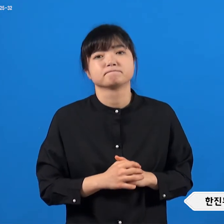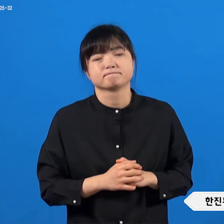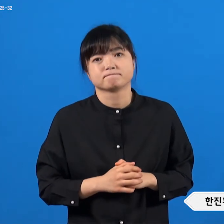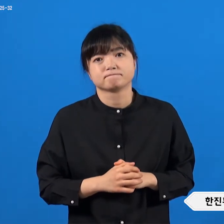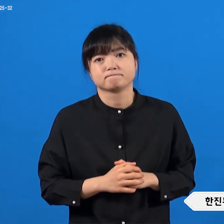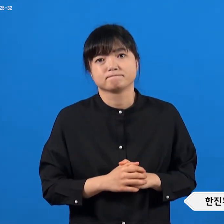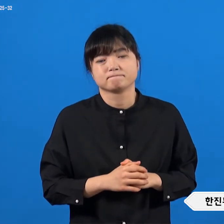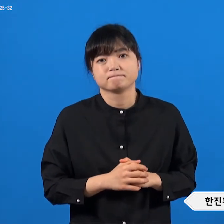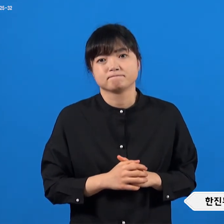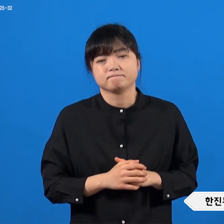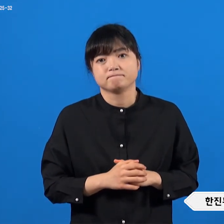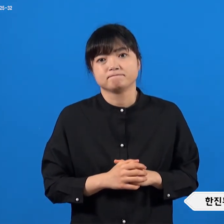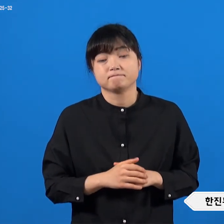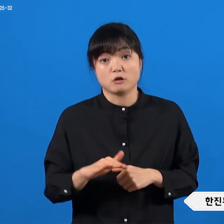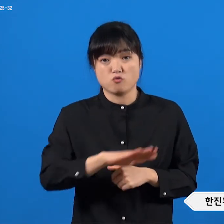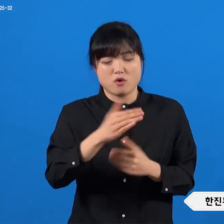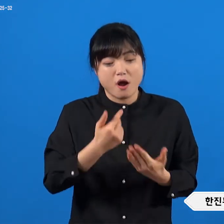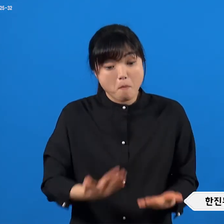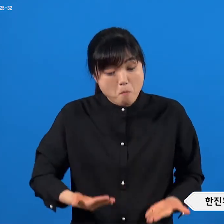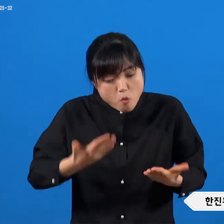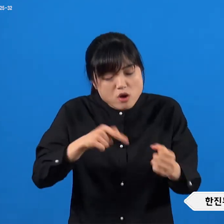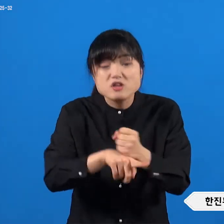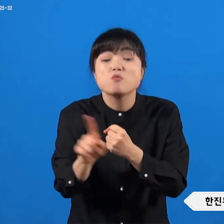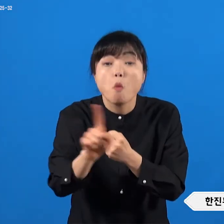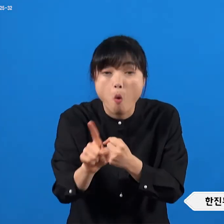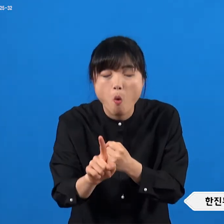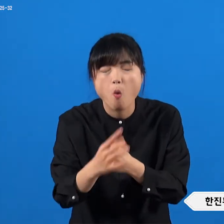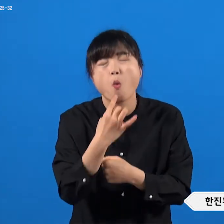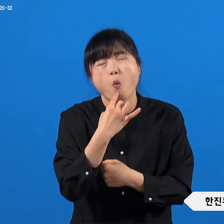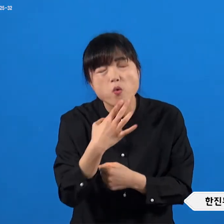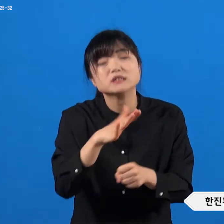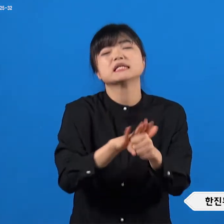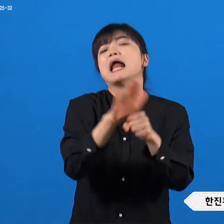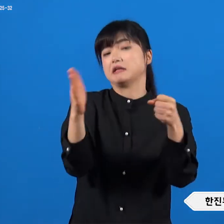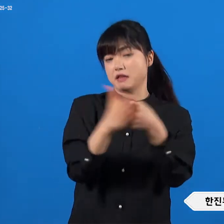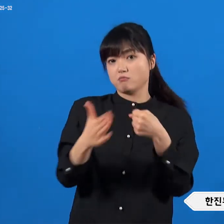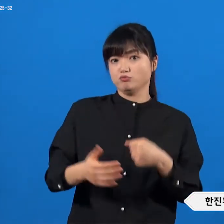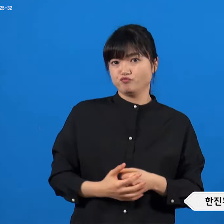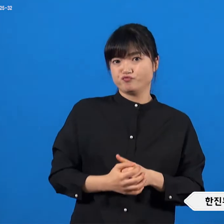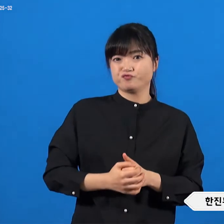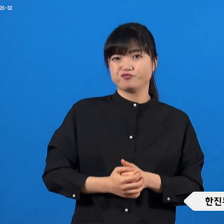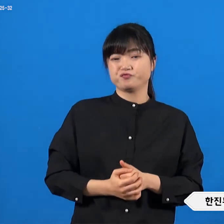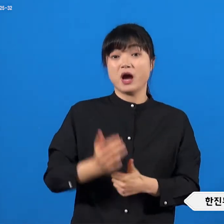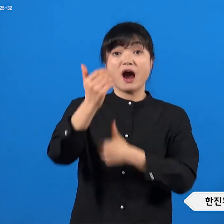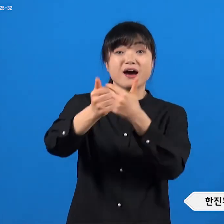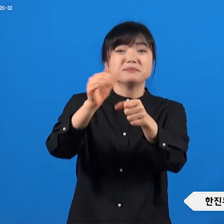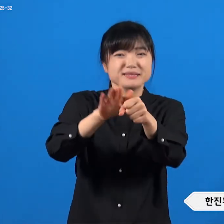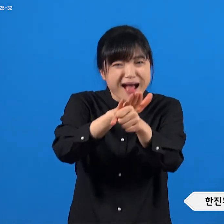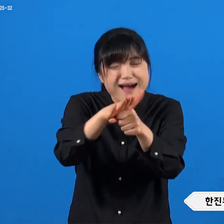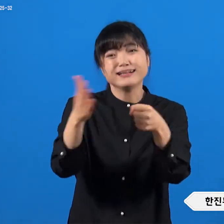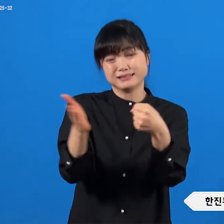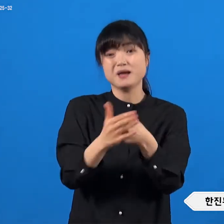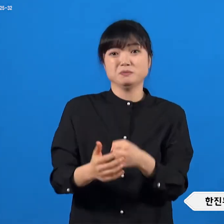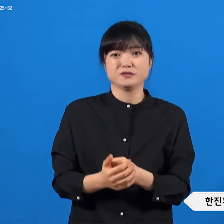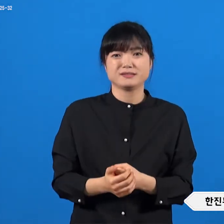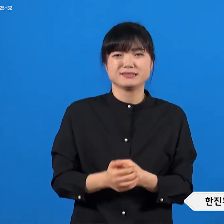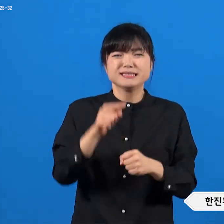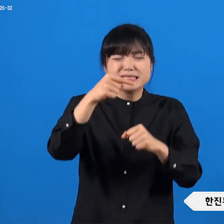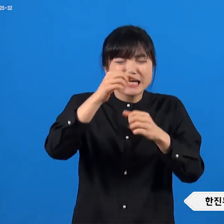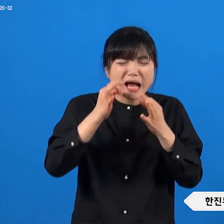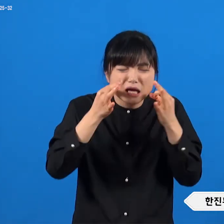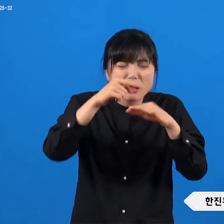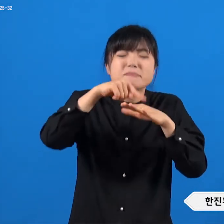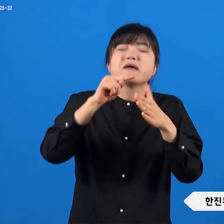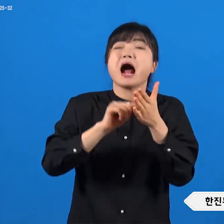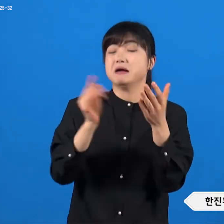것입니다. 우리가 봉사하는 것은 오직 사랑 때문입니다. 하나님 사랑하는 그